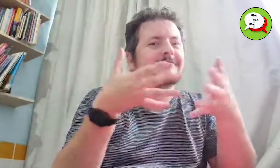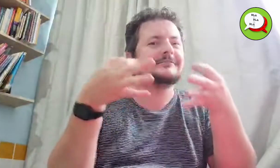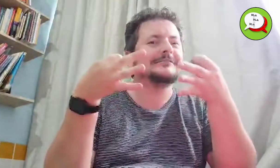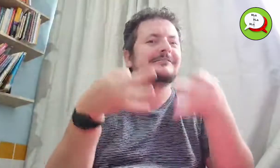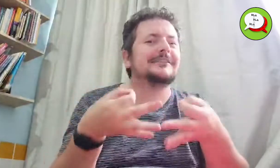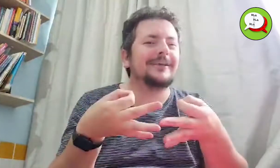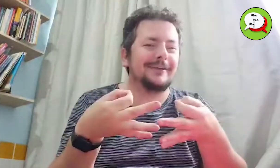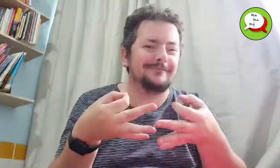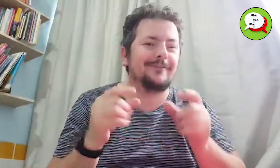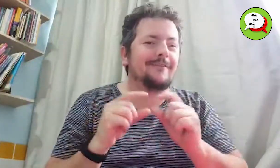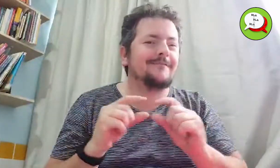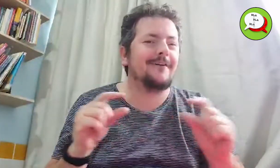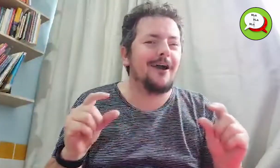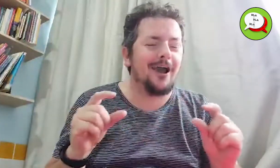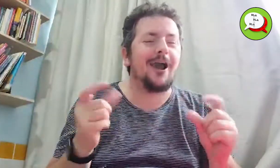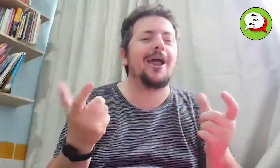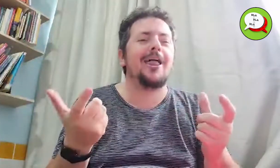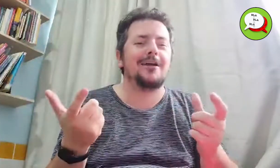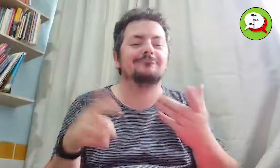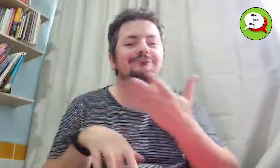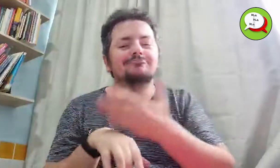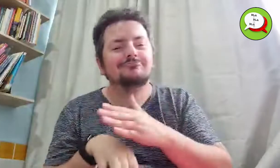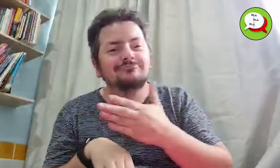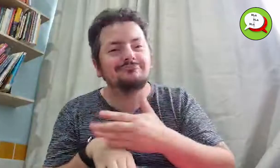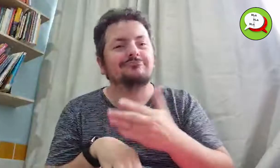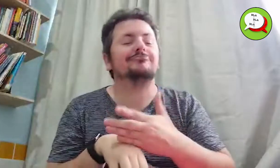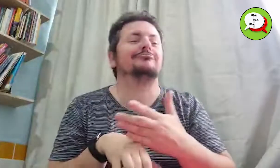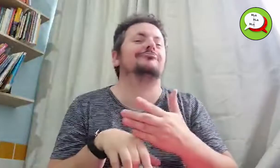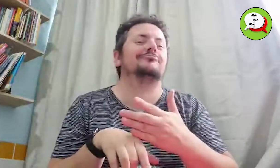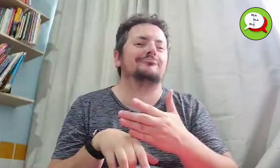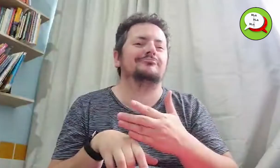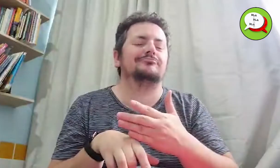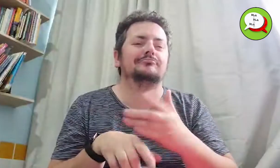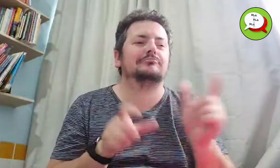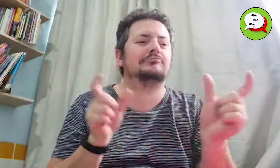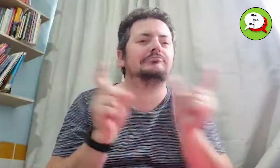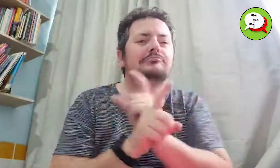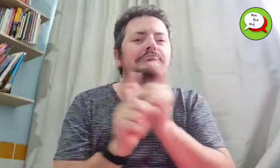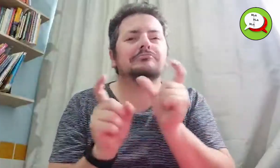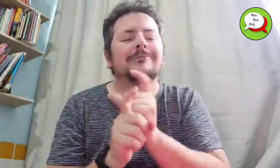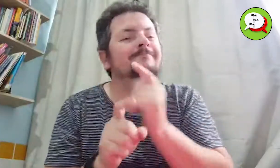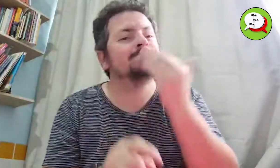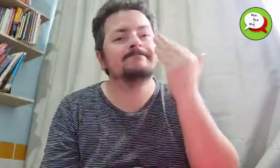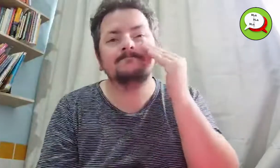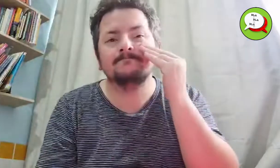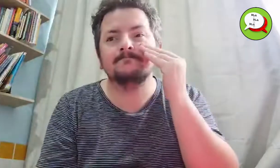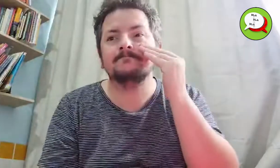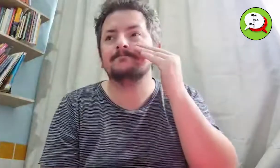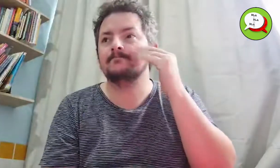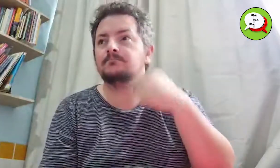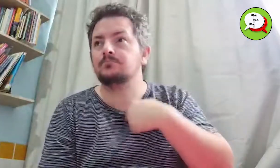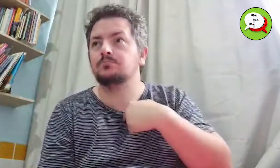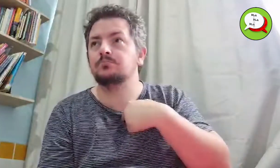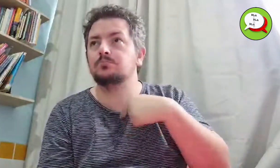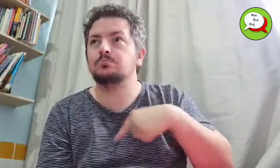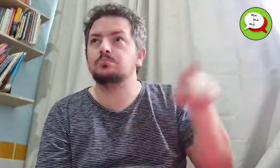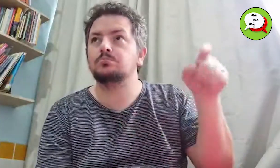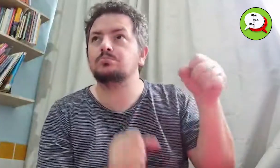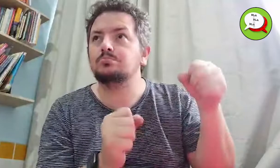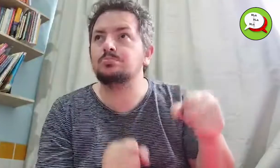estrutura da língua de sinais na frase. Você vai praticar com ele essa língua de sinais. Às vezes ele faz uma frase